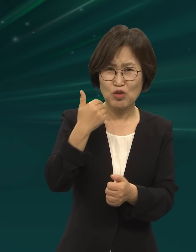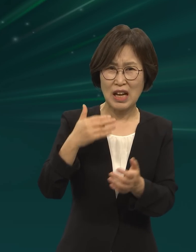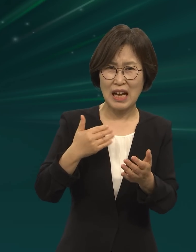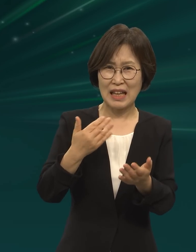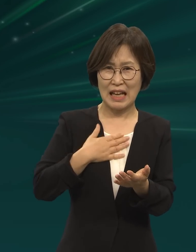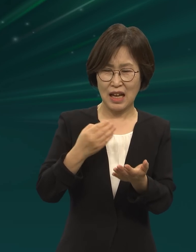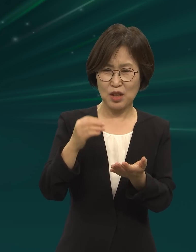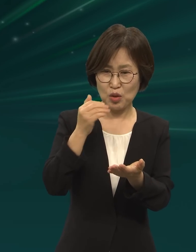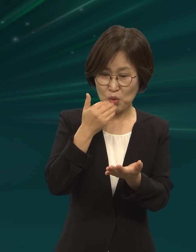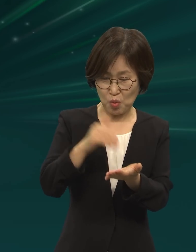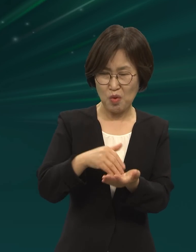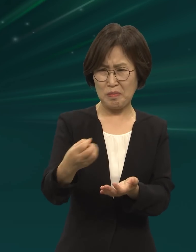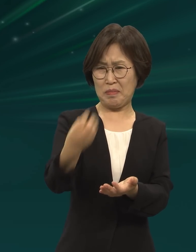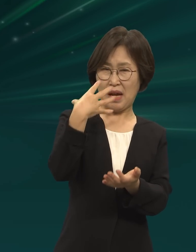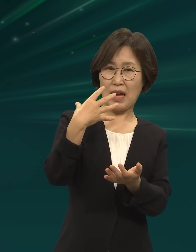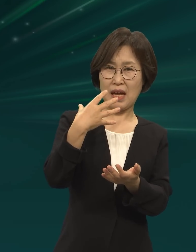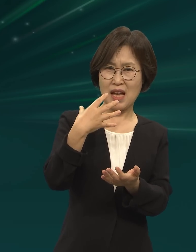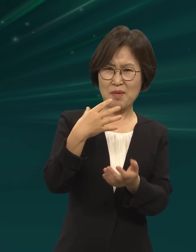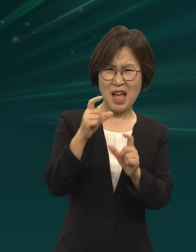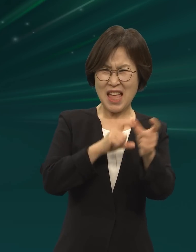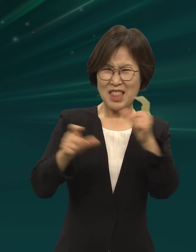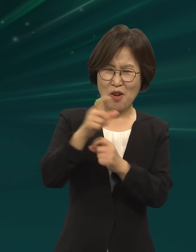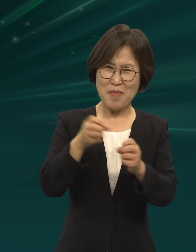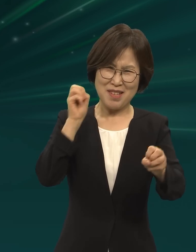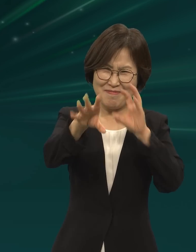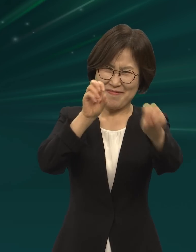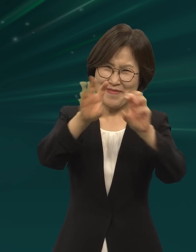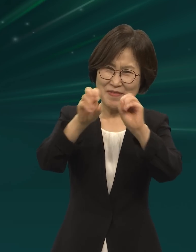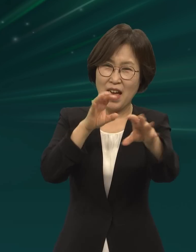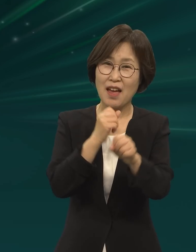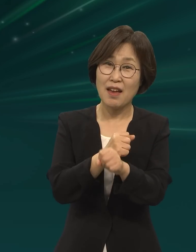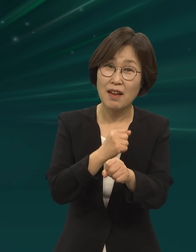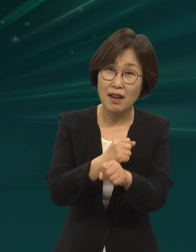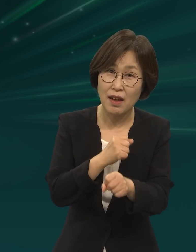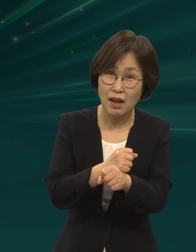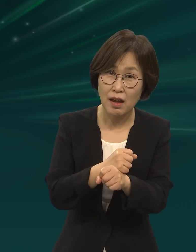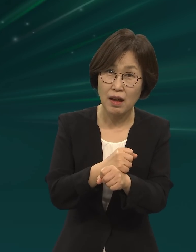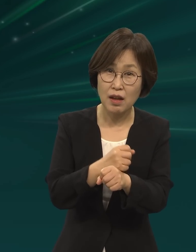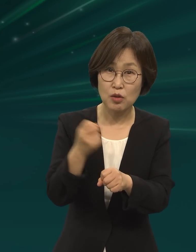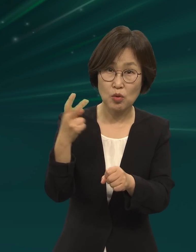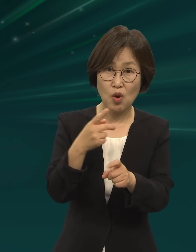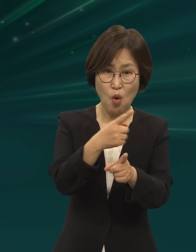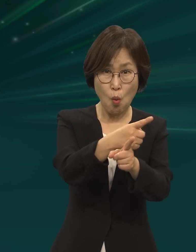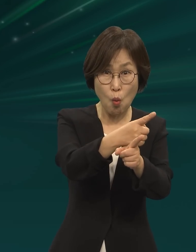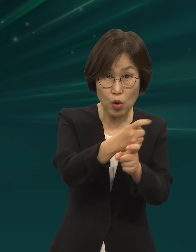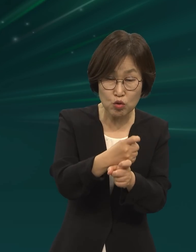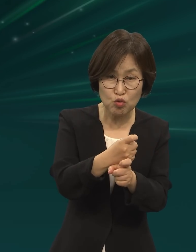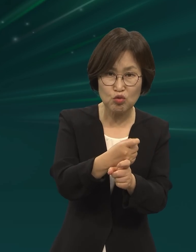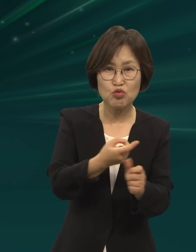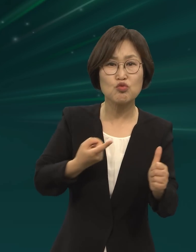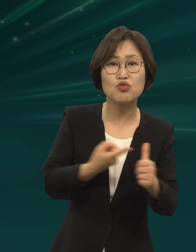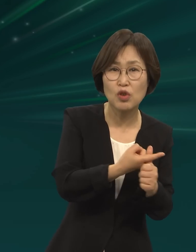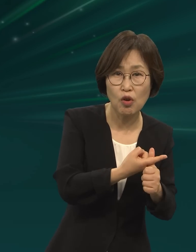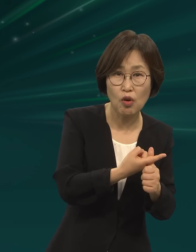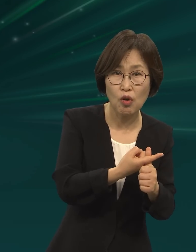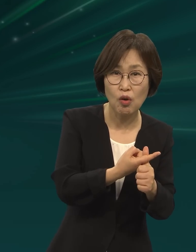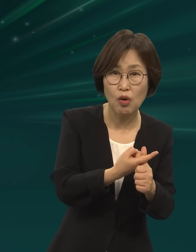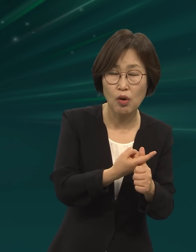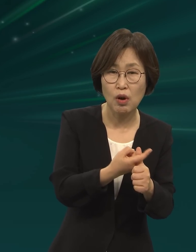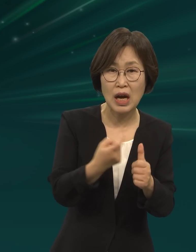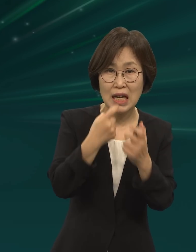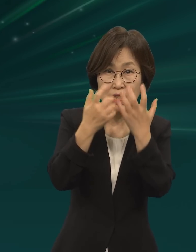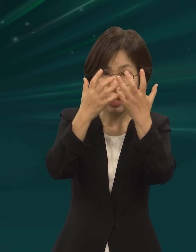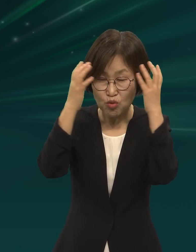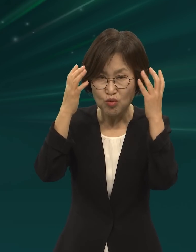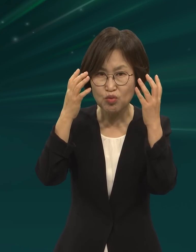던지면 반대로 돌을 많이 던져라. 그리고 원수를 죽여라. 힌두교 사상입니다. 원수를